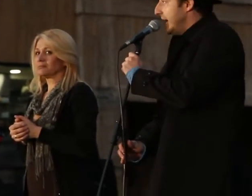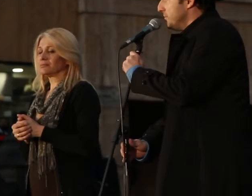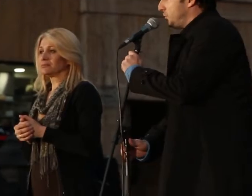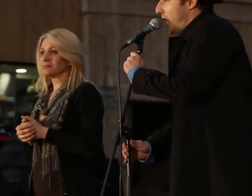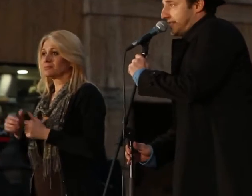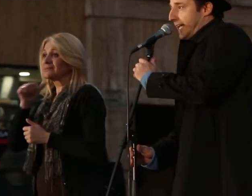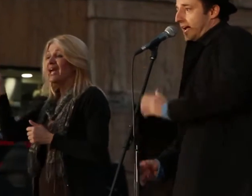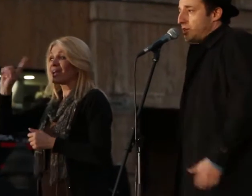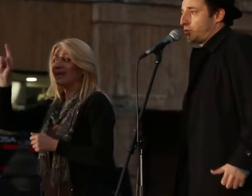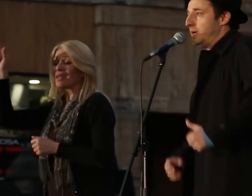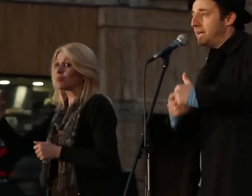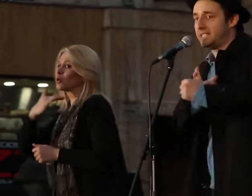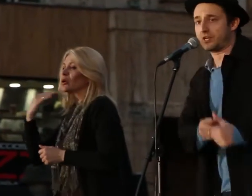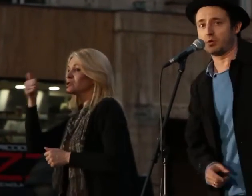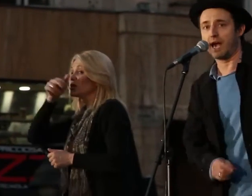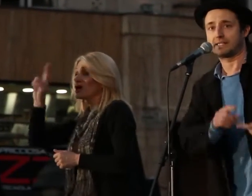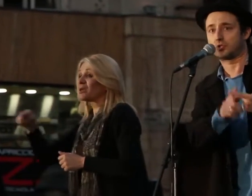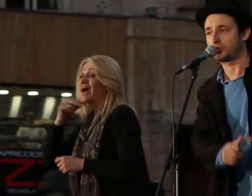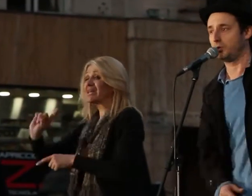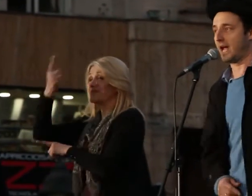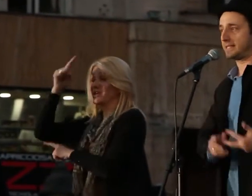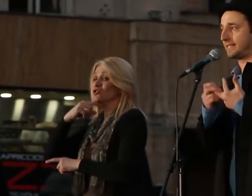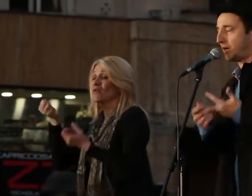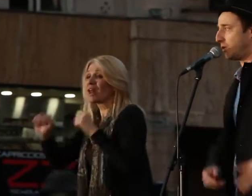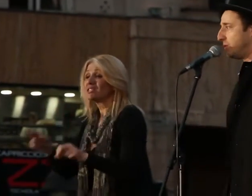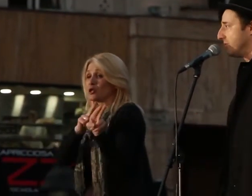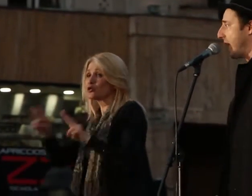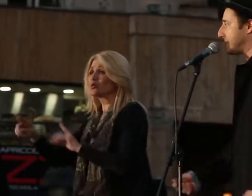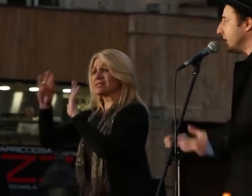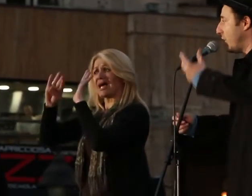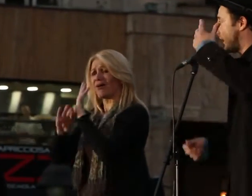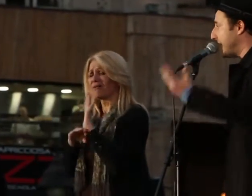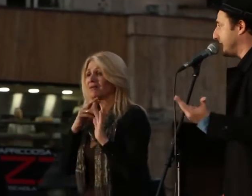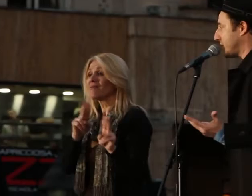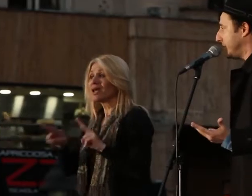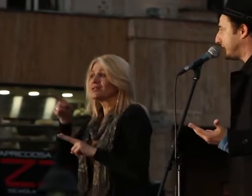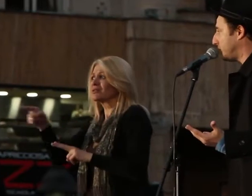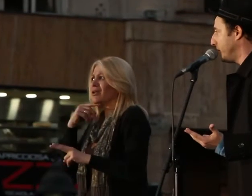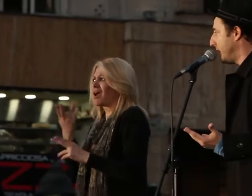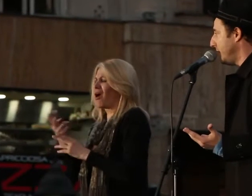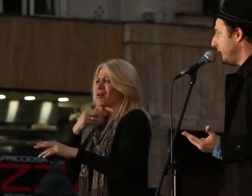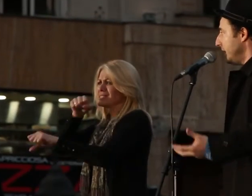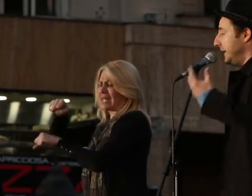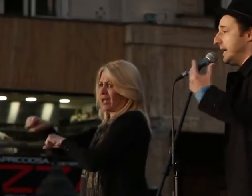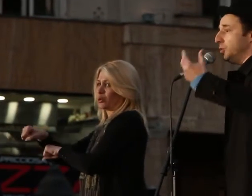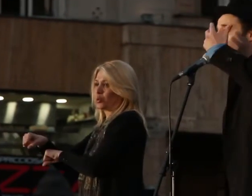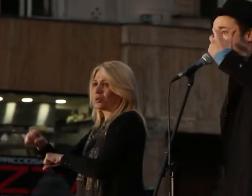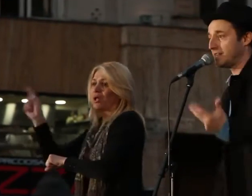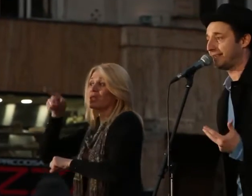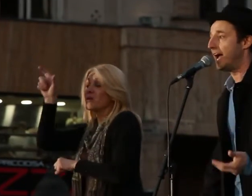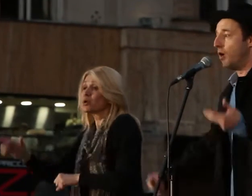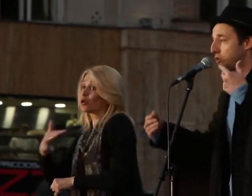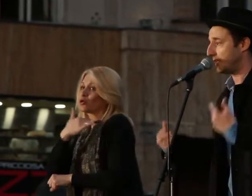I nije mu dosta što ima izvršnu vlast, sudsku vlast, zakonodavnu vlast. To je klasična diktatura. I nije mu